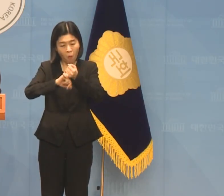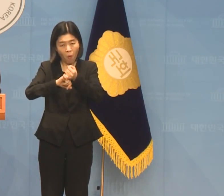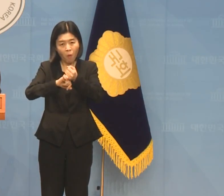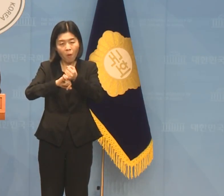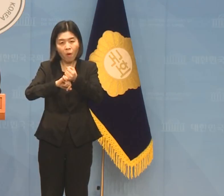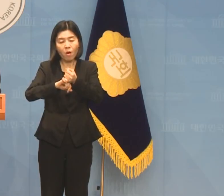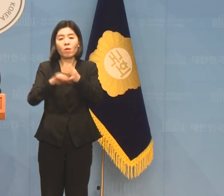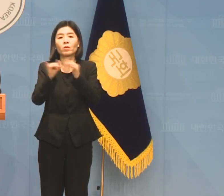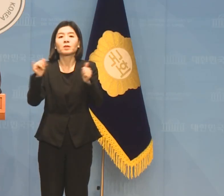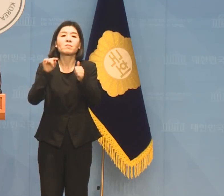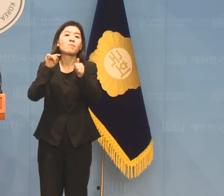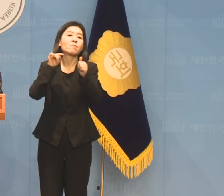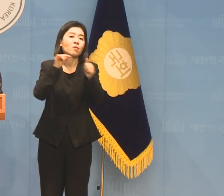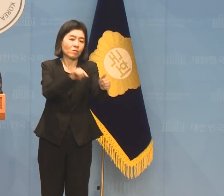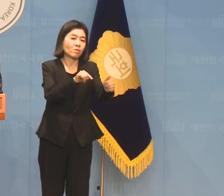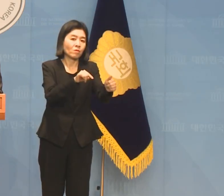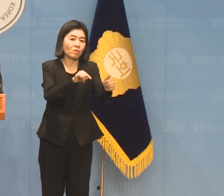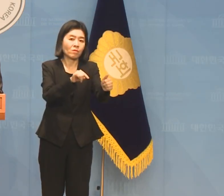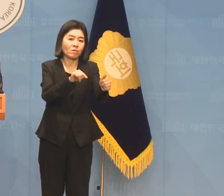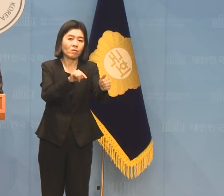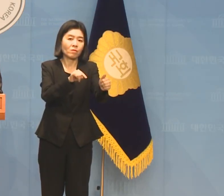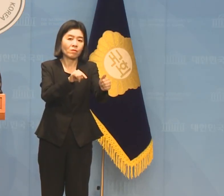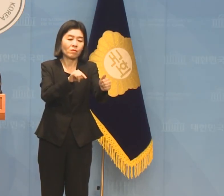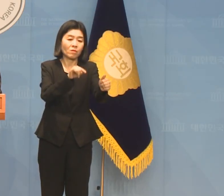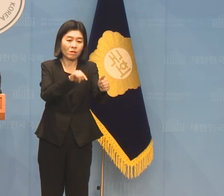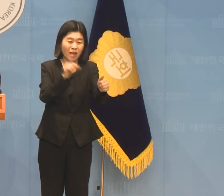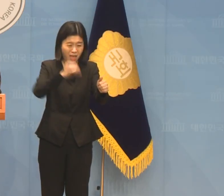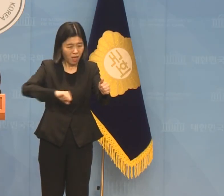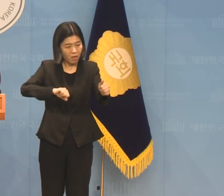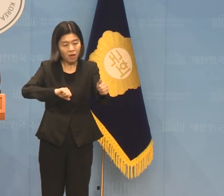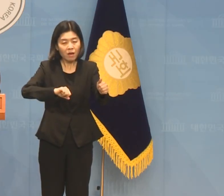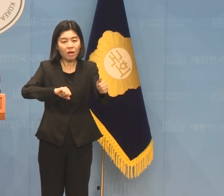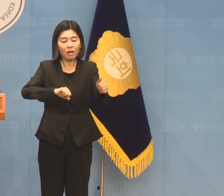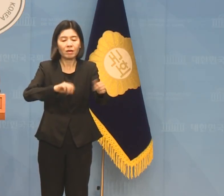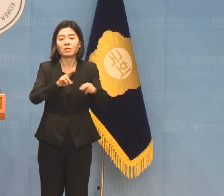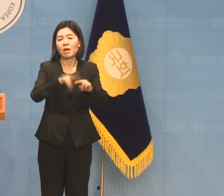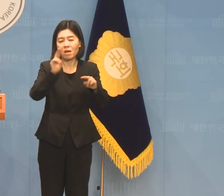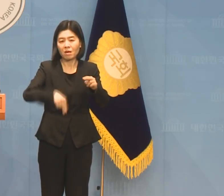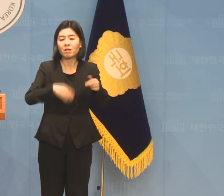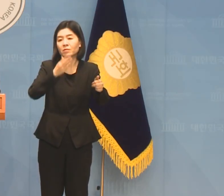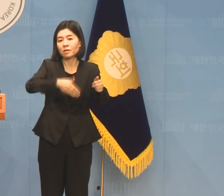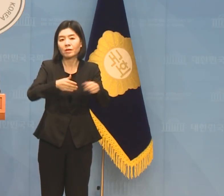배신한 자의 마땅한 도리입니다.